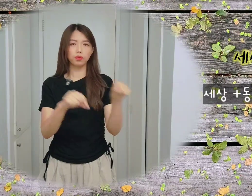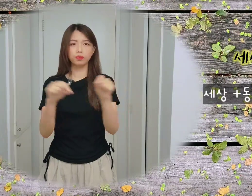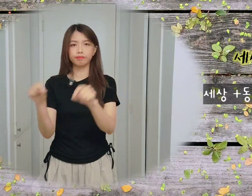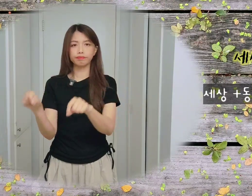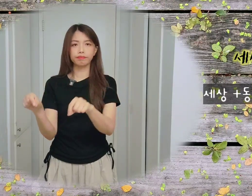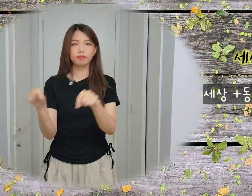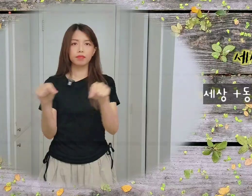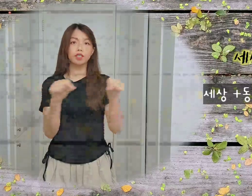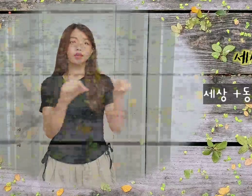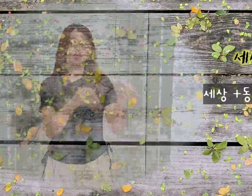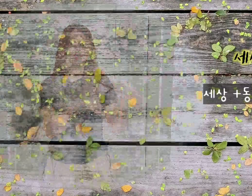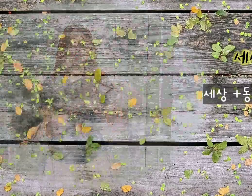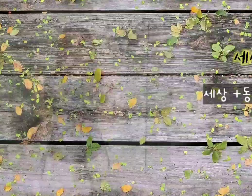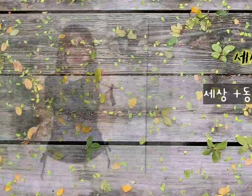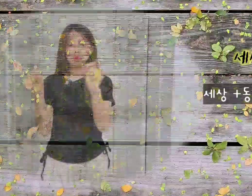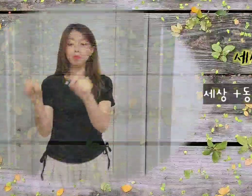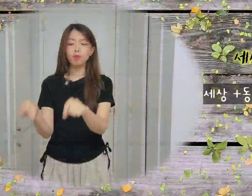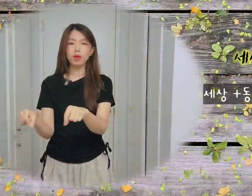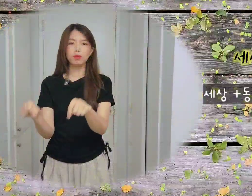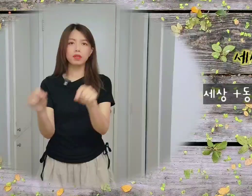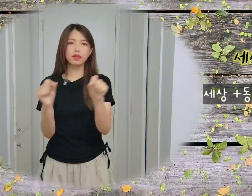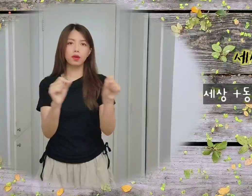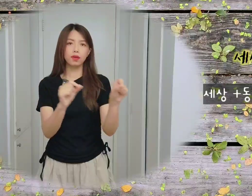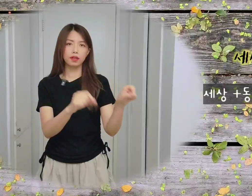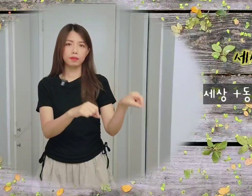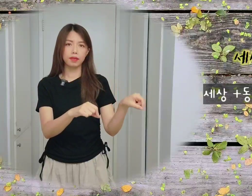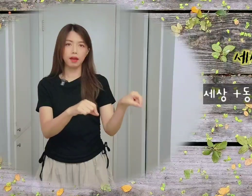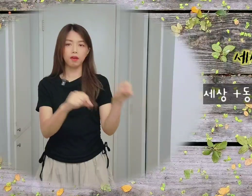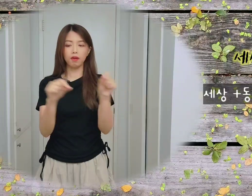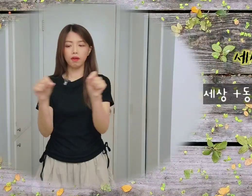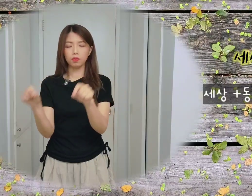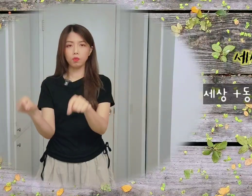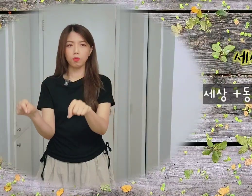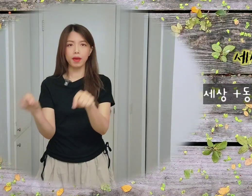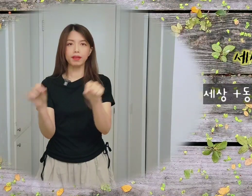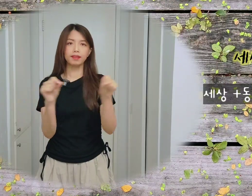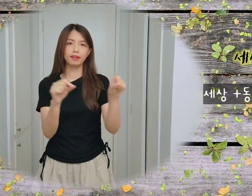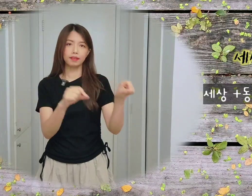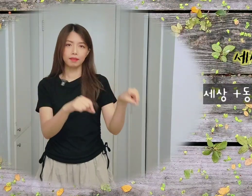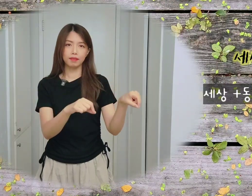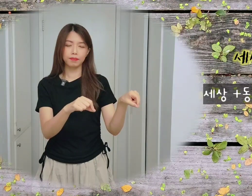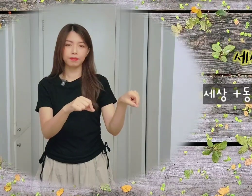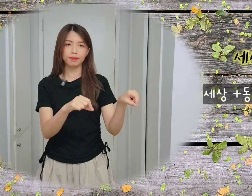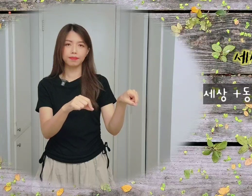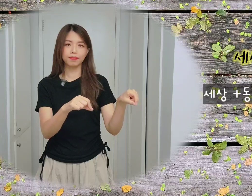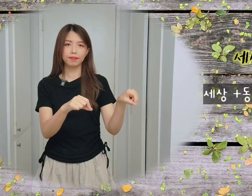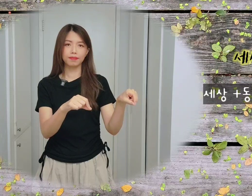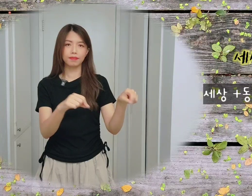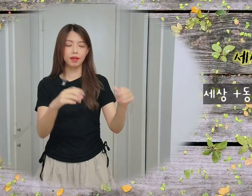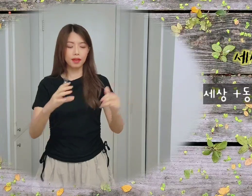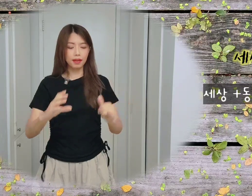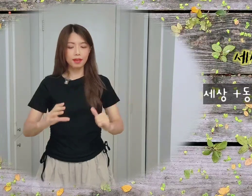옆으로 제쳐두는 거예요. 이 손목만 움직인다고 생각하시면 돼요. 손목만.